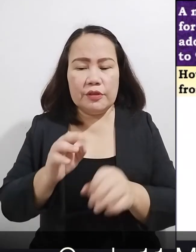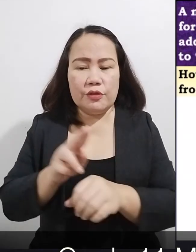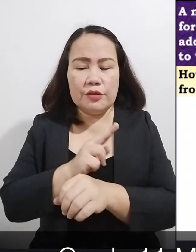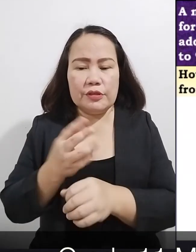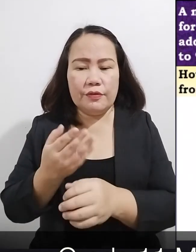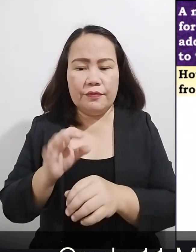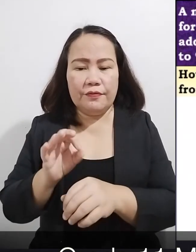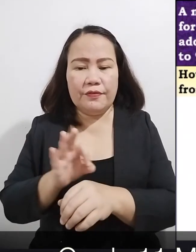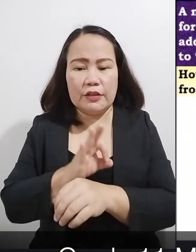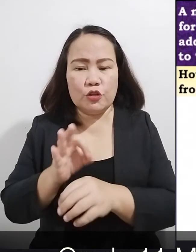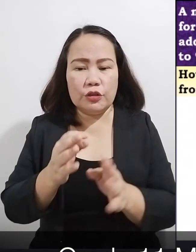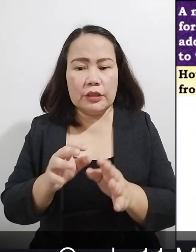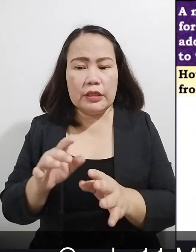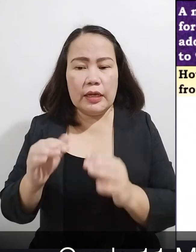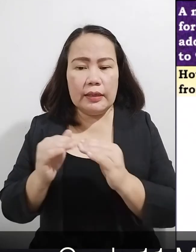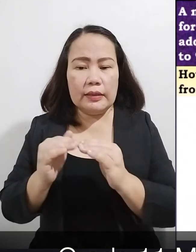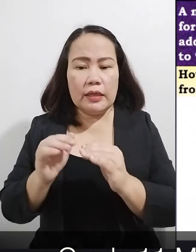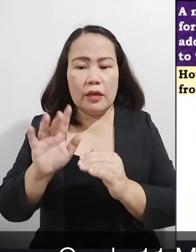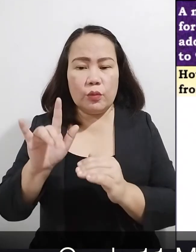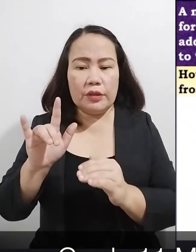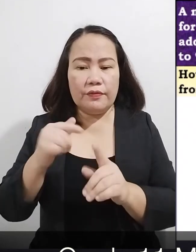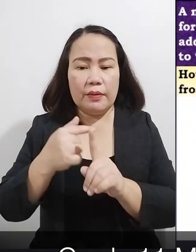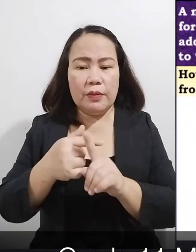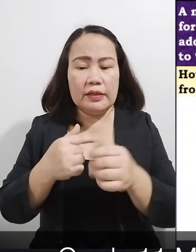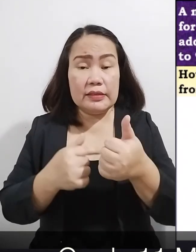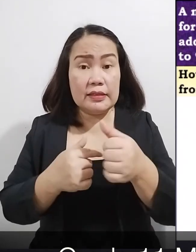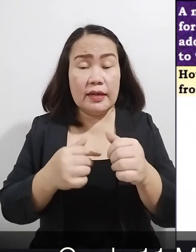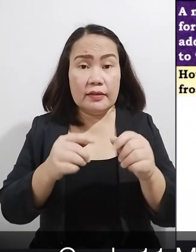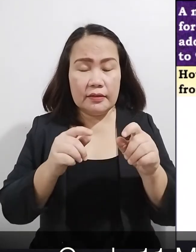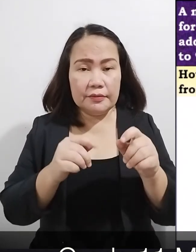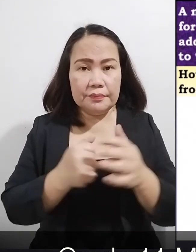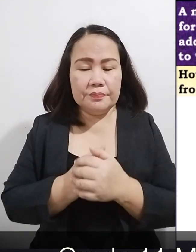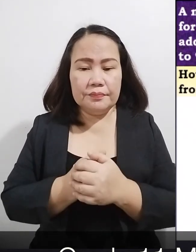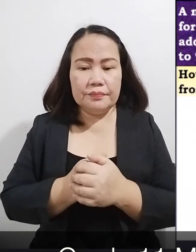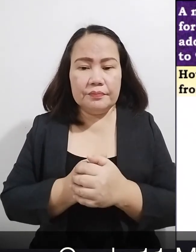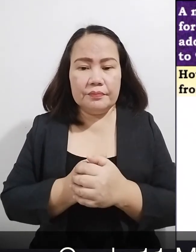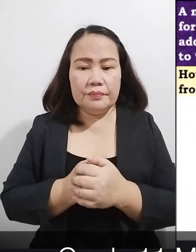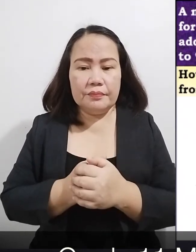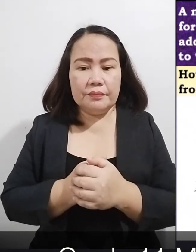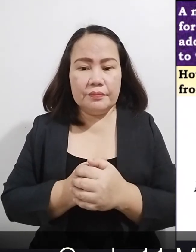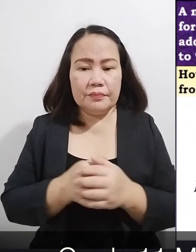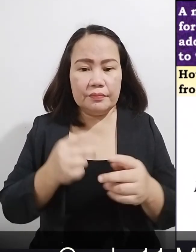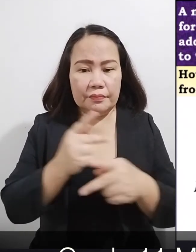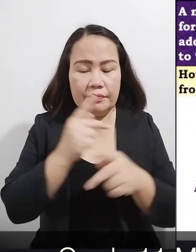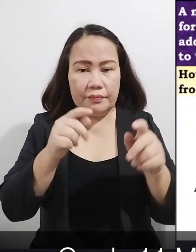10 times x minus 1. So replace natin yung x ng 5.5.